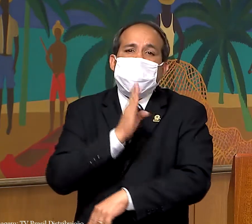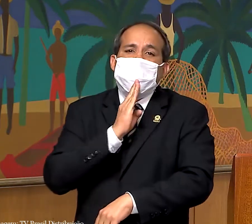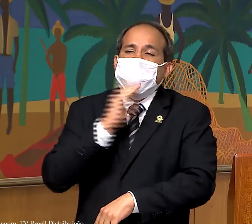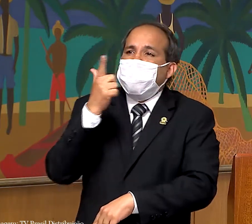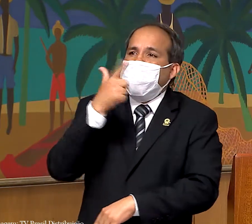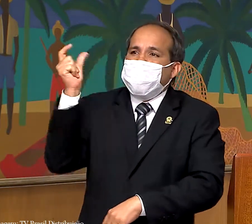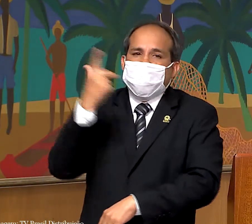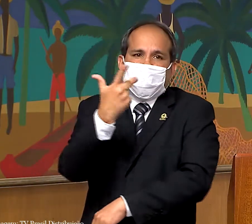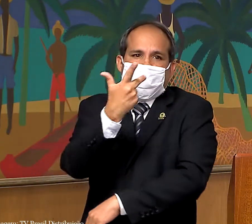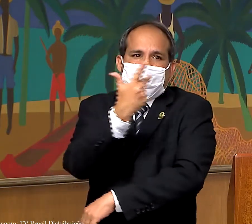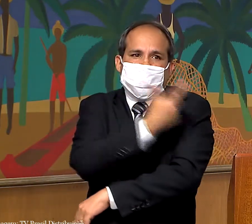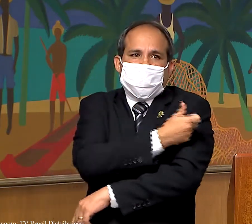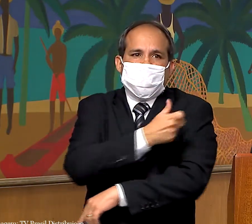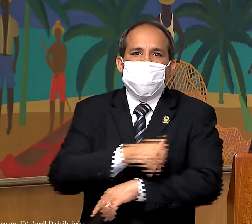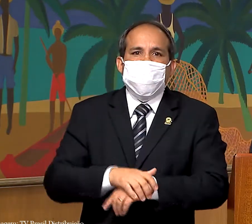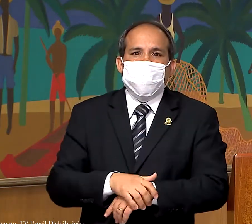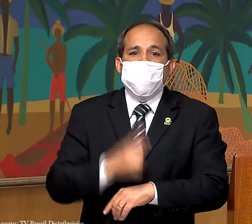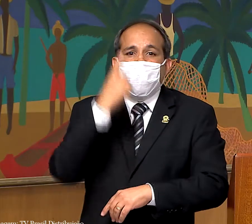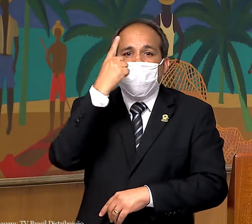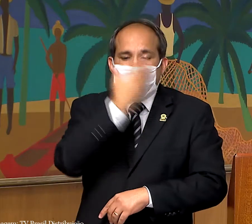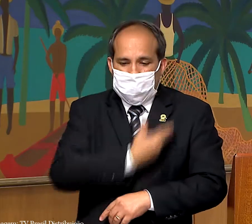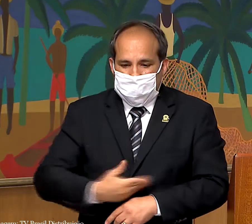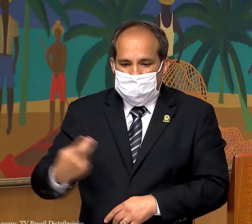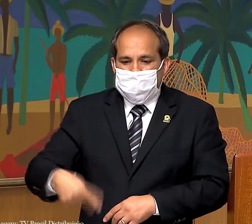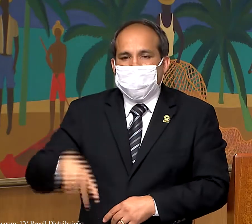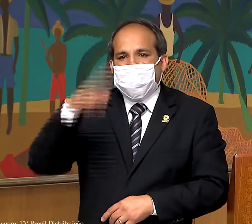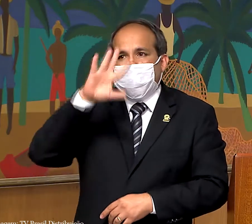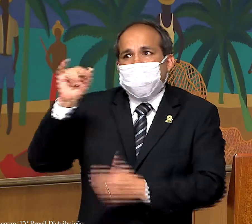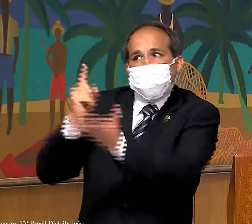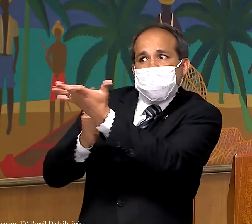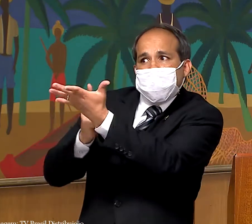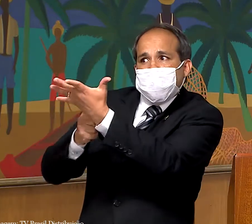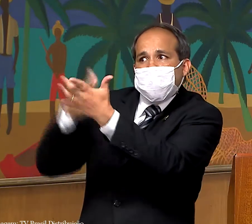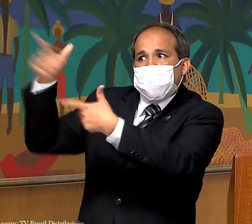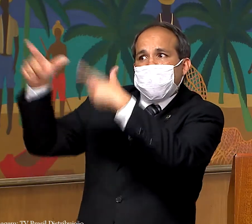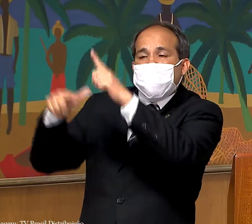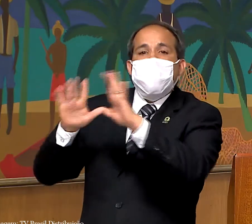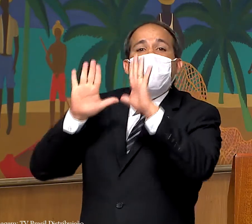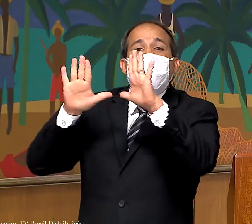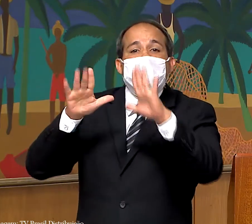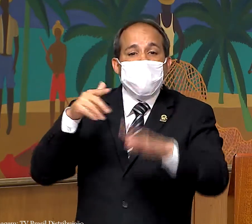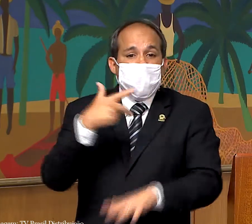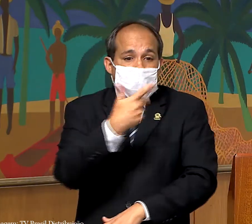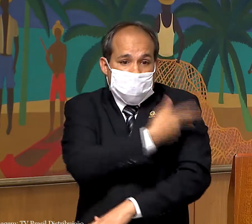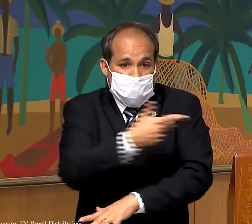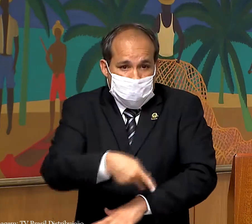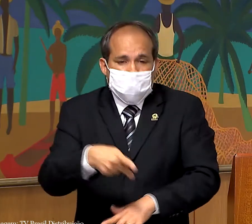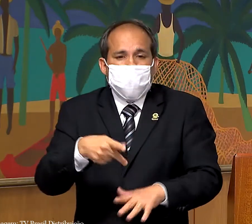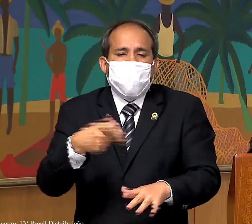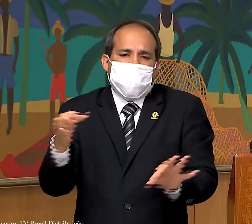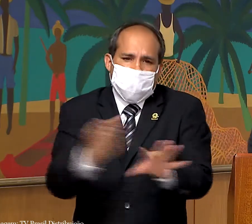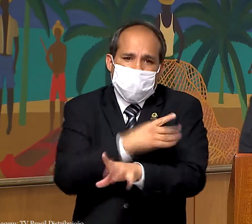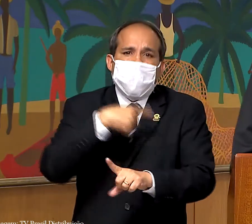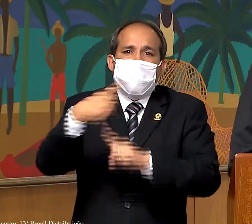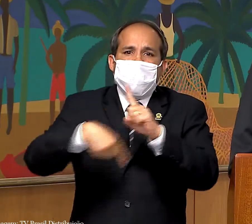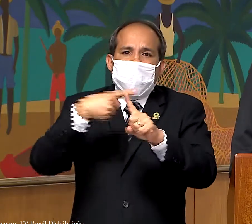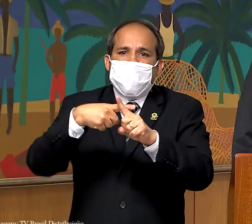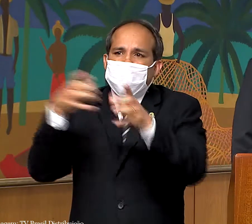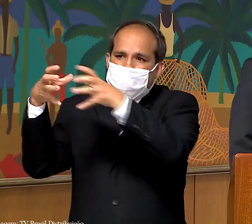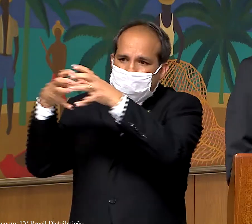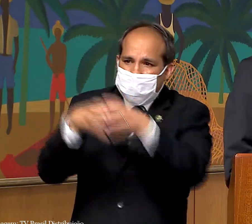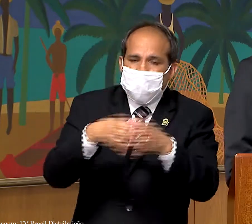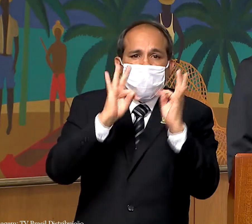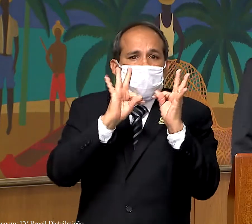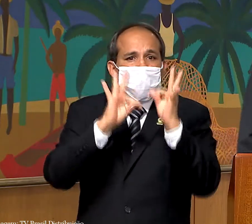aqui, um governador resolveu acertar com outro país, vem a tecnologia para nós. Tá aí, junto com os meios que nós